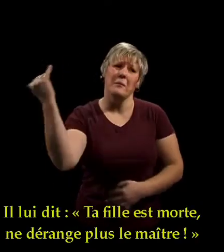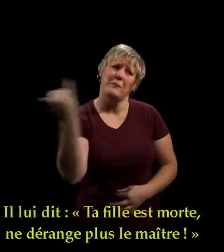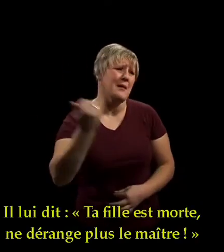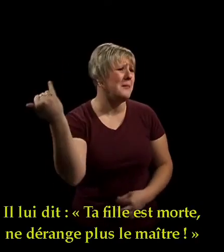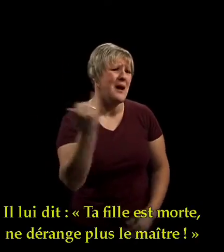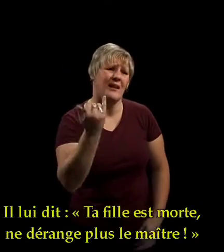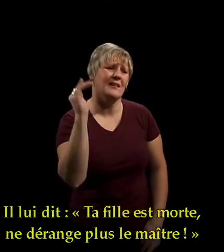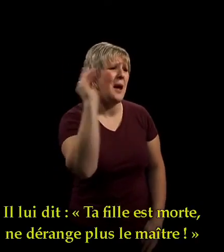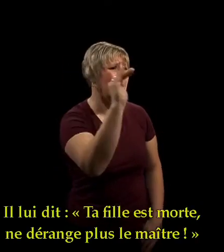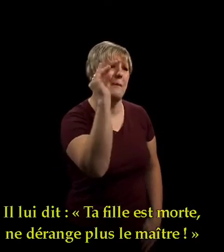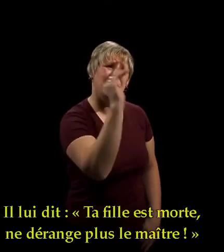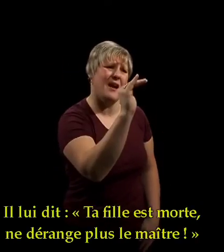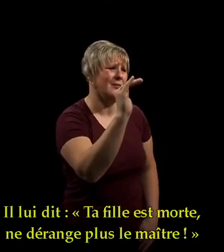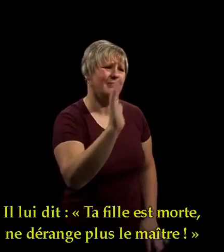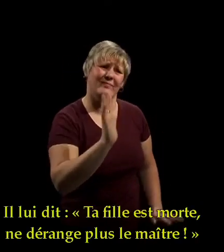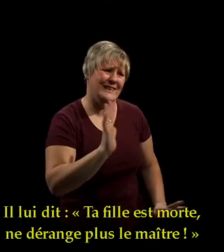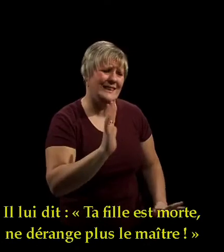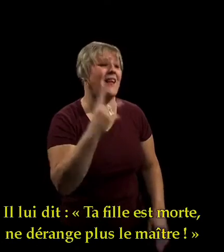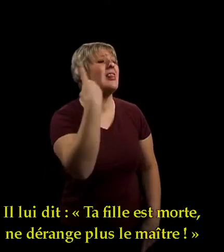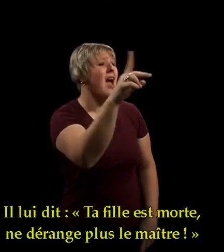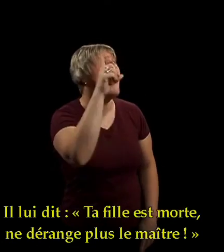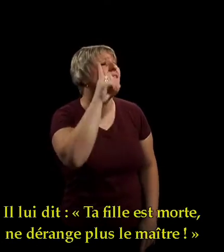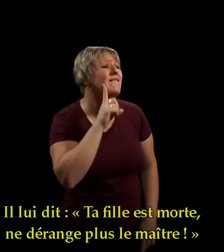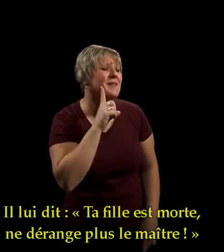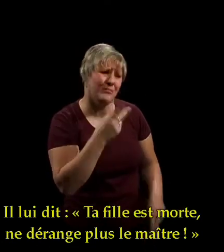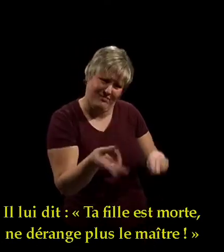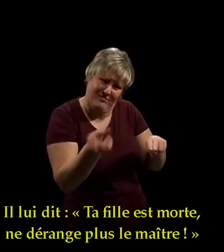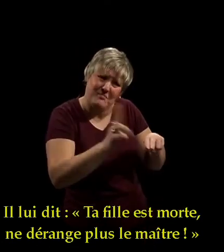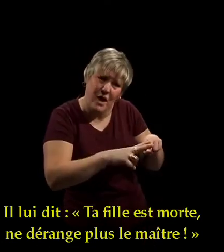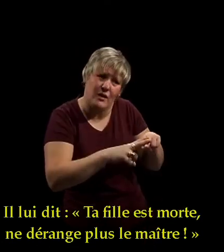Il lui dit « Ta fille est morte, ne dérange plus le maître. »